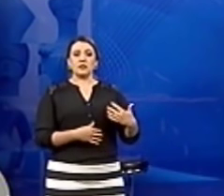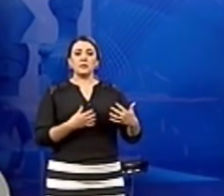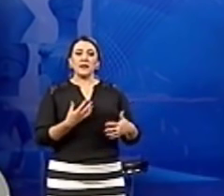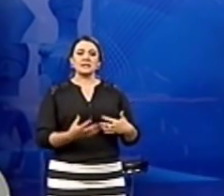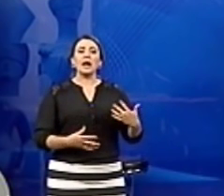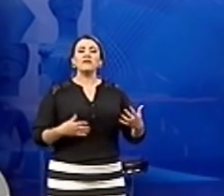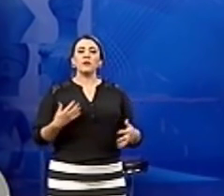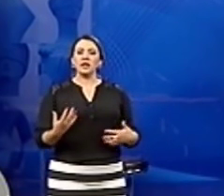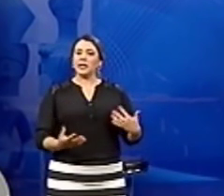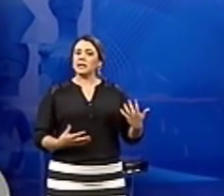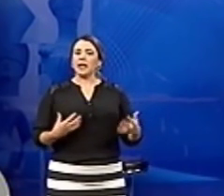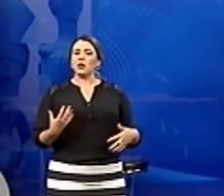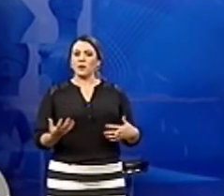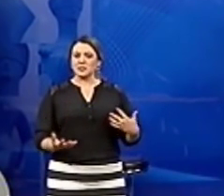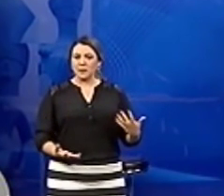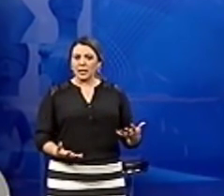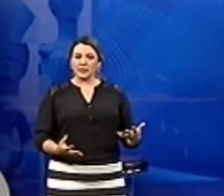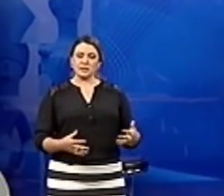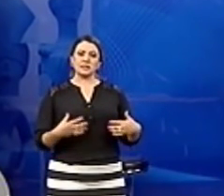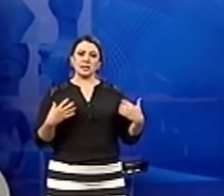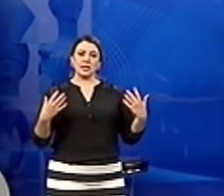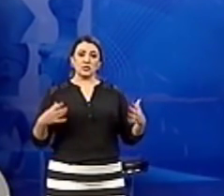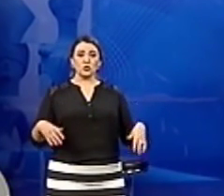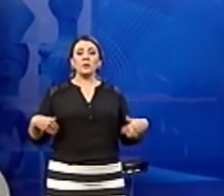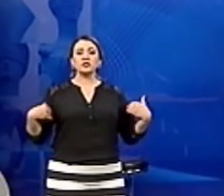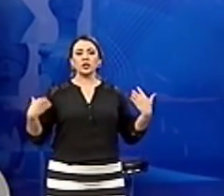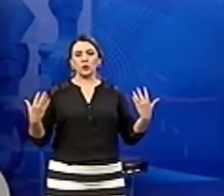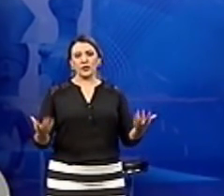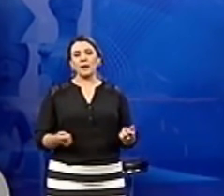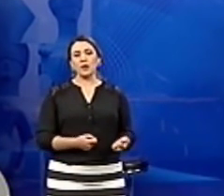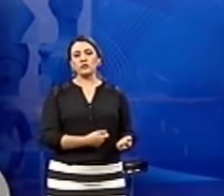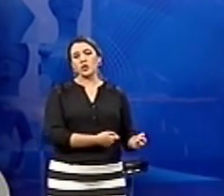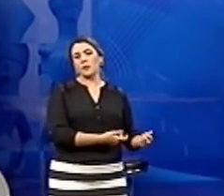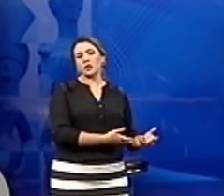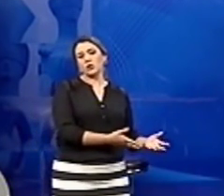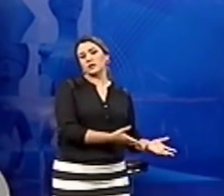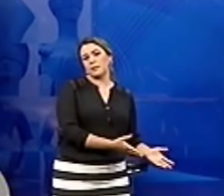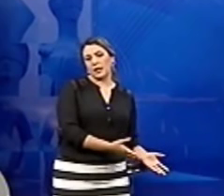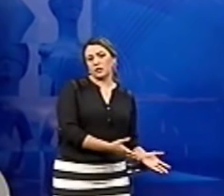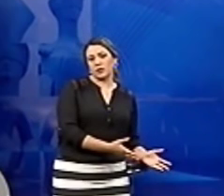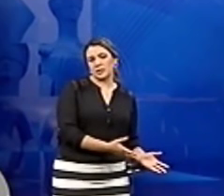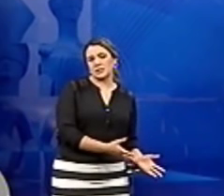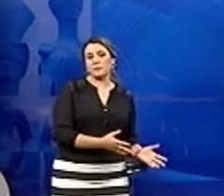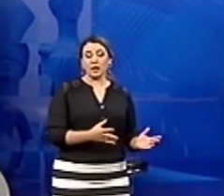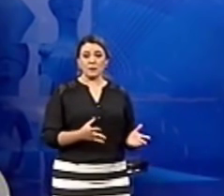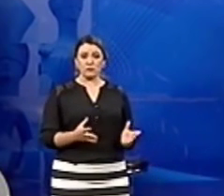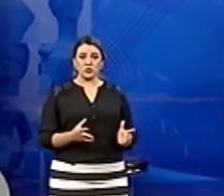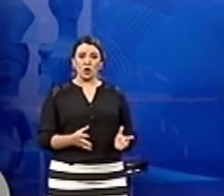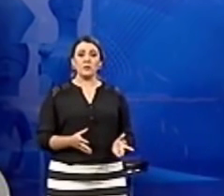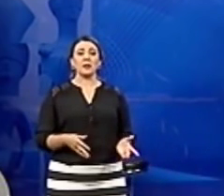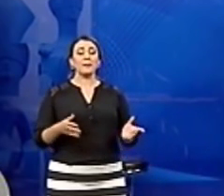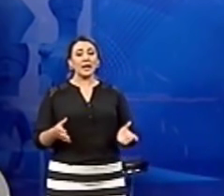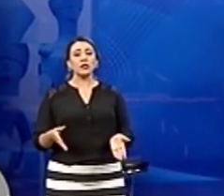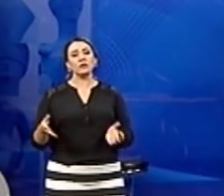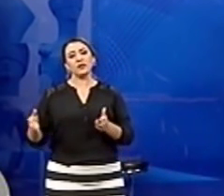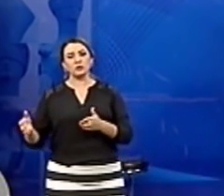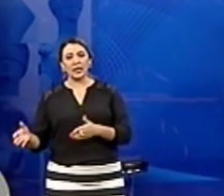que passavam ali a lidar com as máquinas e a substituir a mão de obra do trabalhador em si pela mão de obra